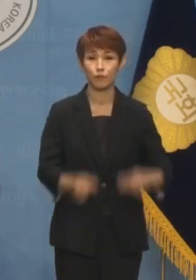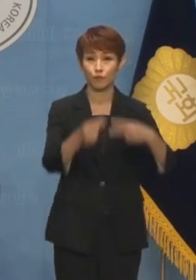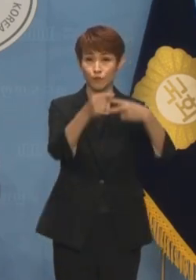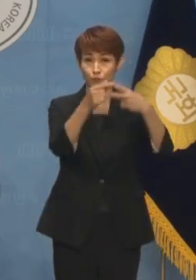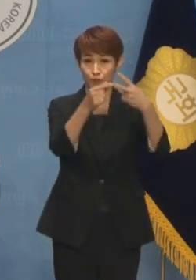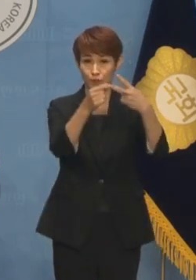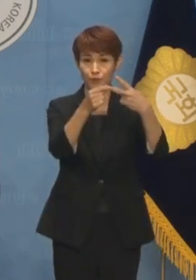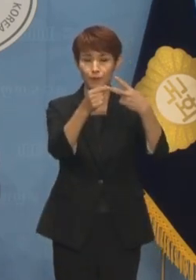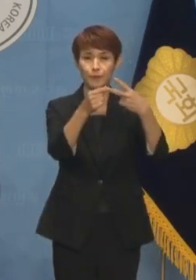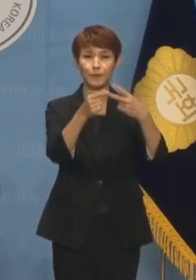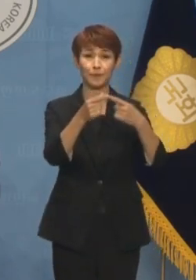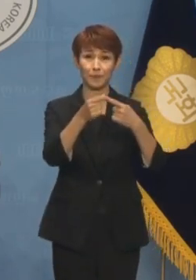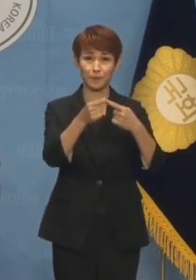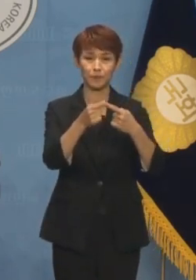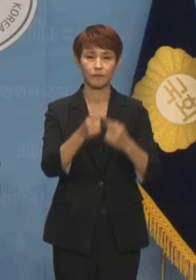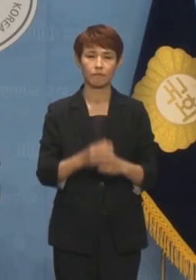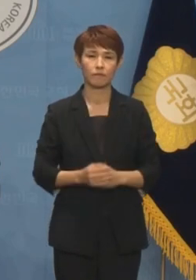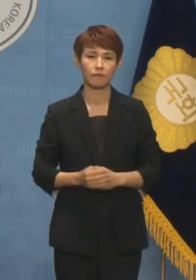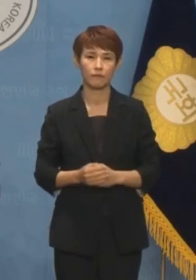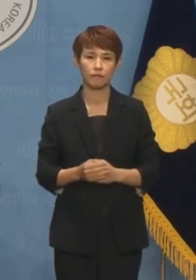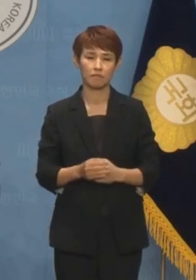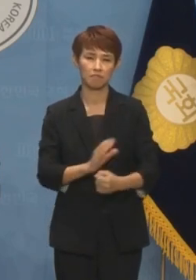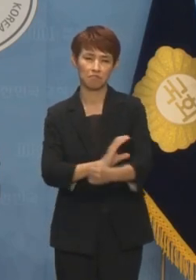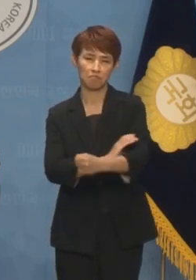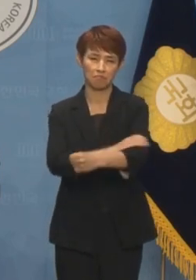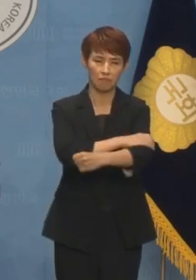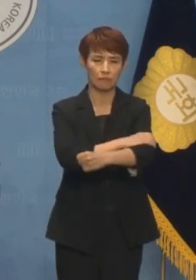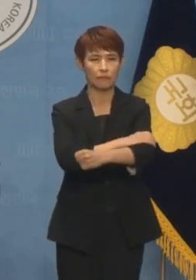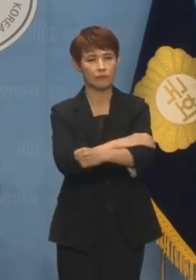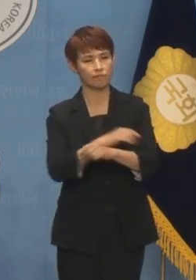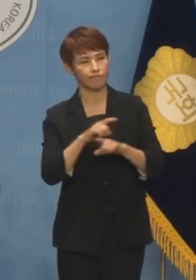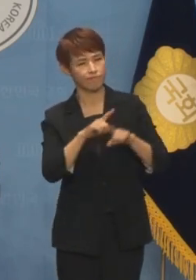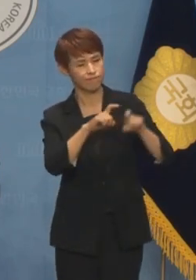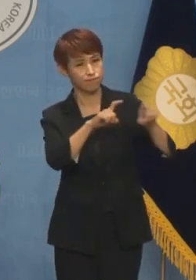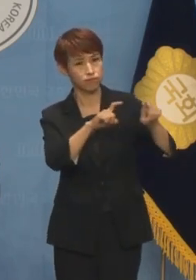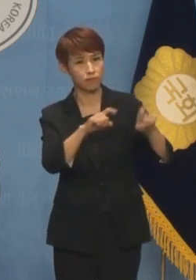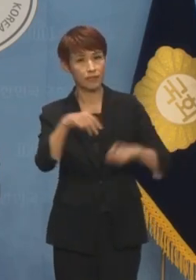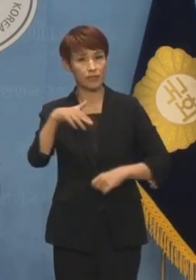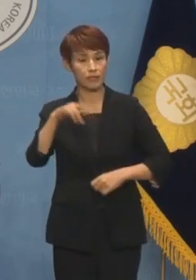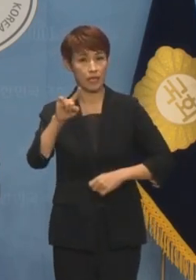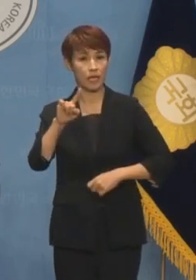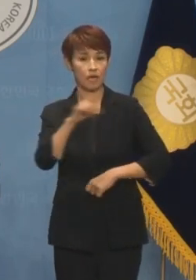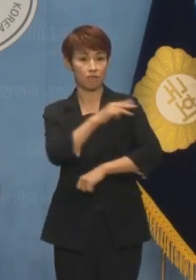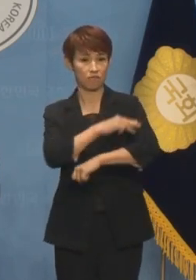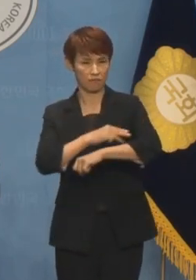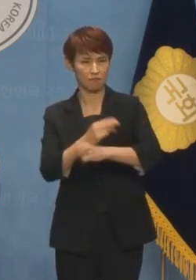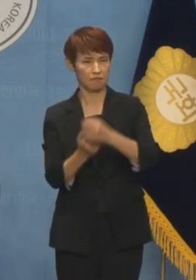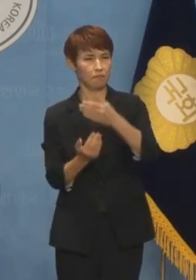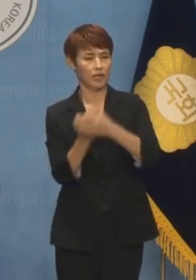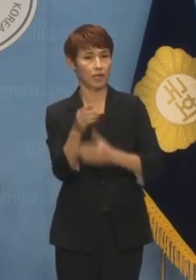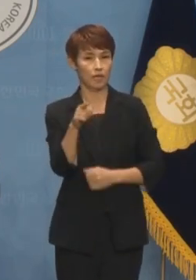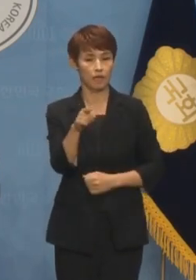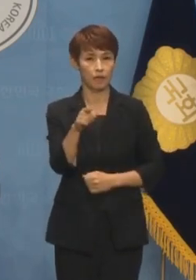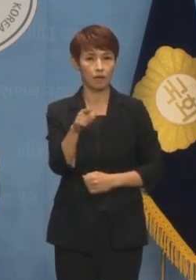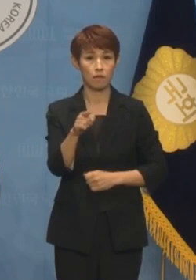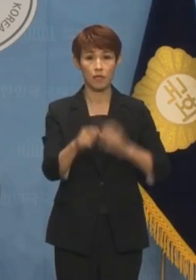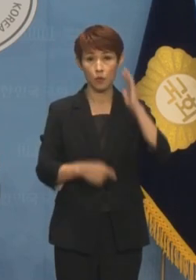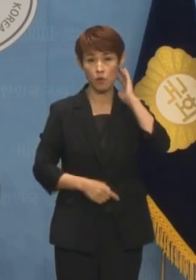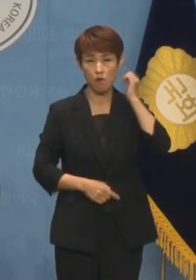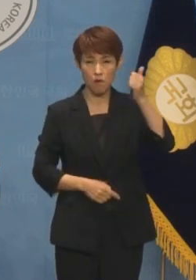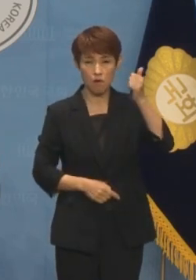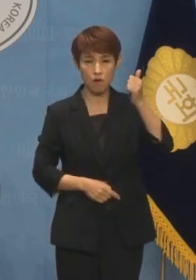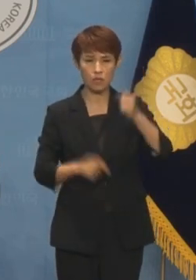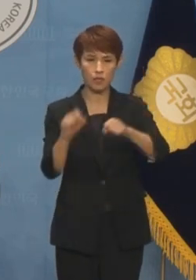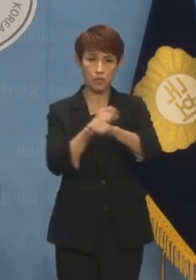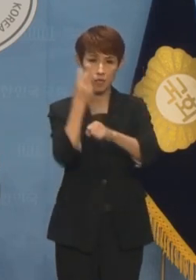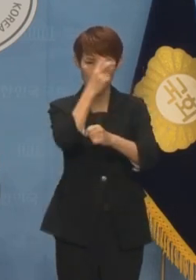2건입니다. 직권 남용까지 의심되는 최상병 사건. 대통령은 특검을